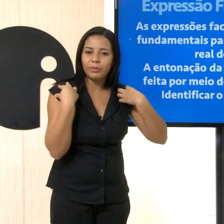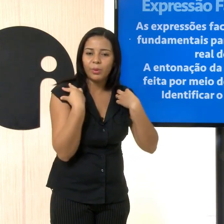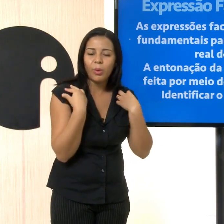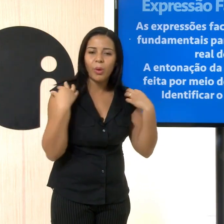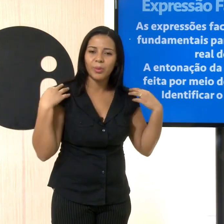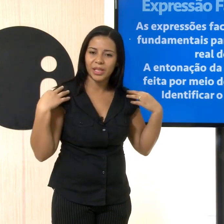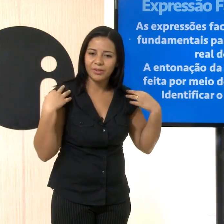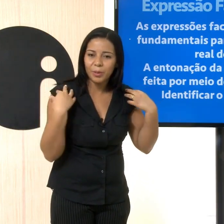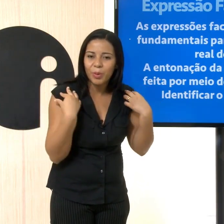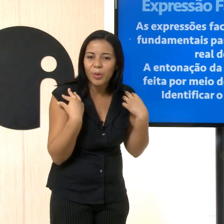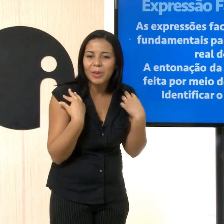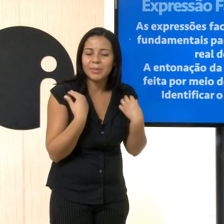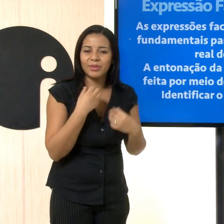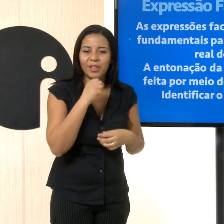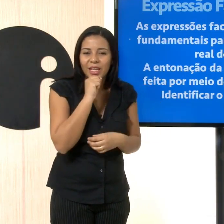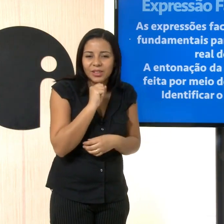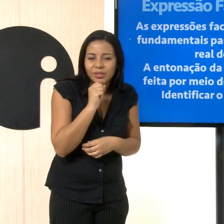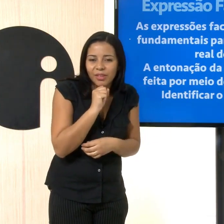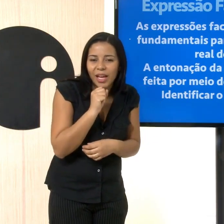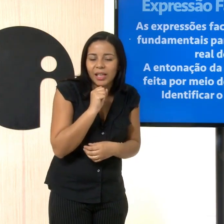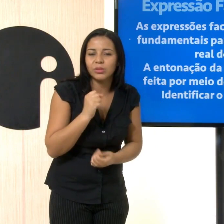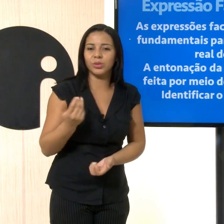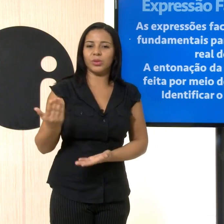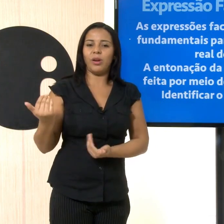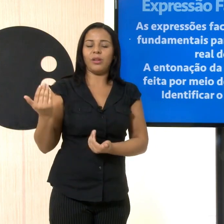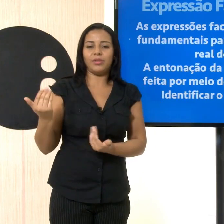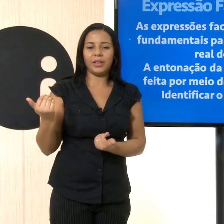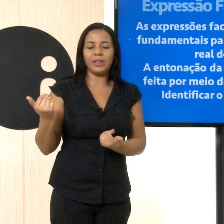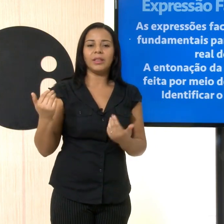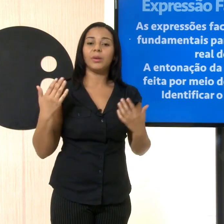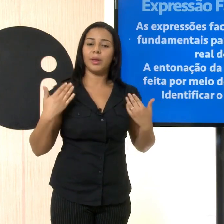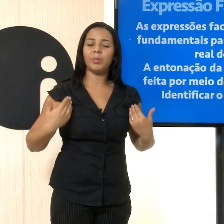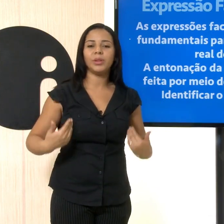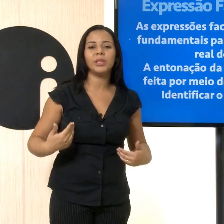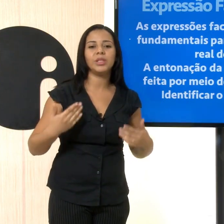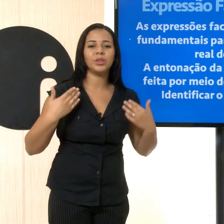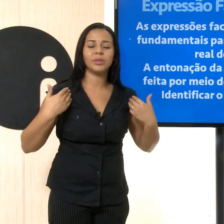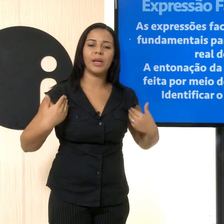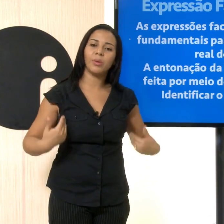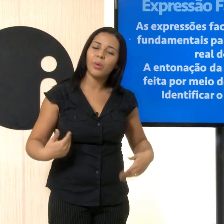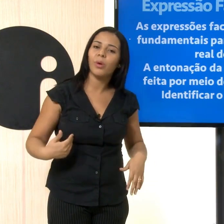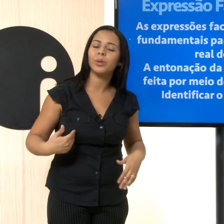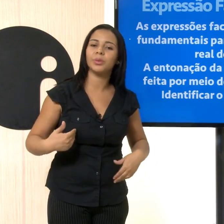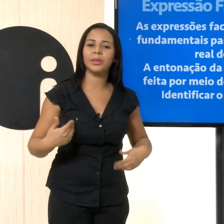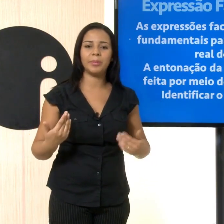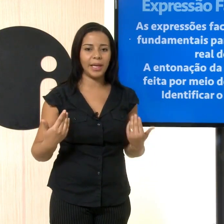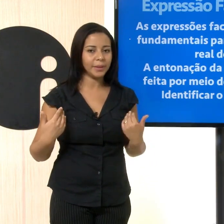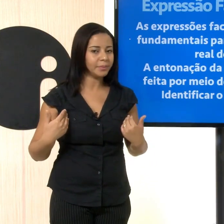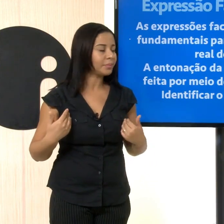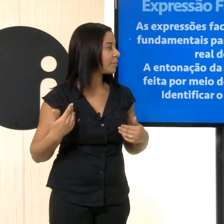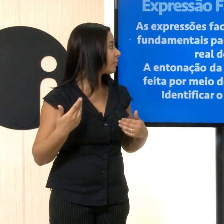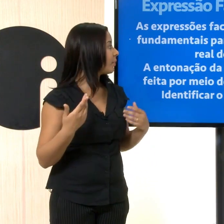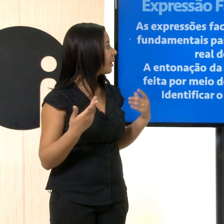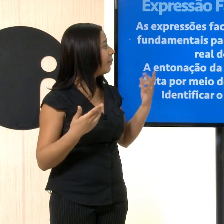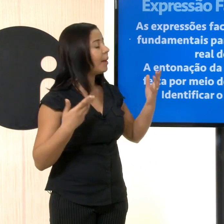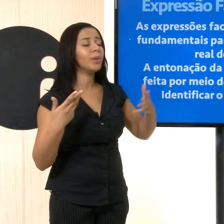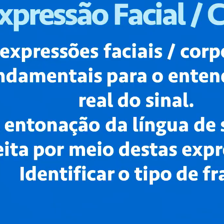o ombro ele vem um pouco mais para frente, velho, jovem. Então, é importante usar o corpo também para